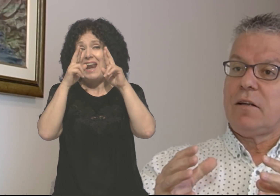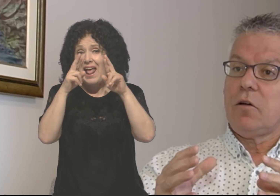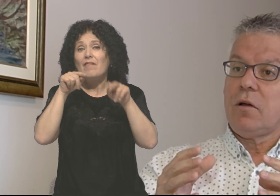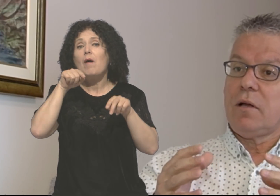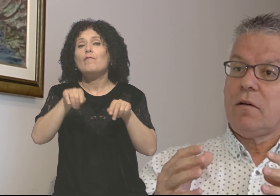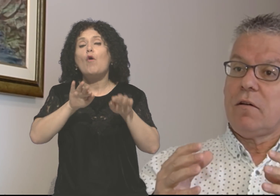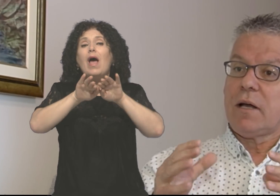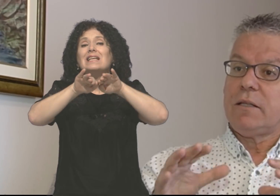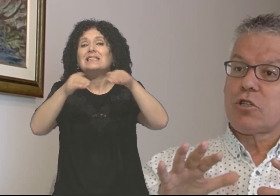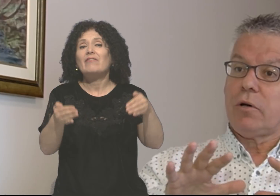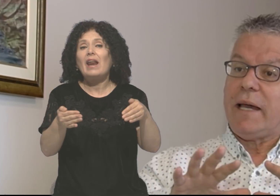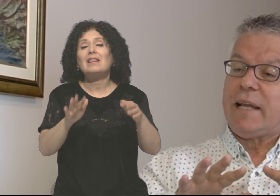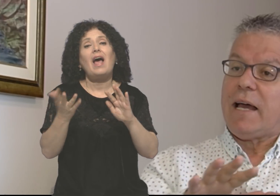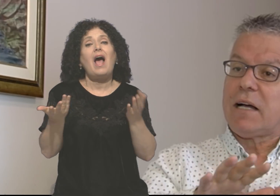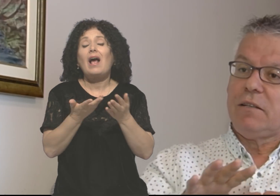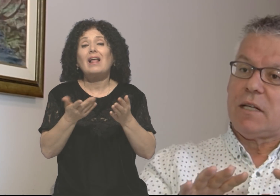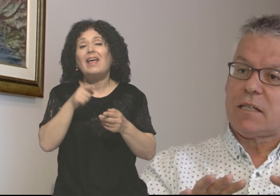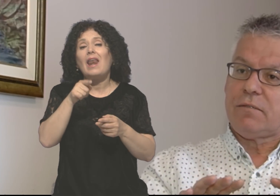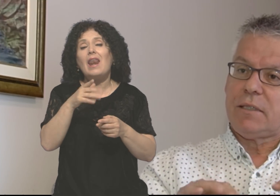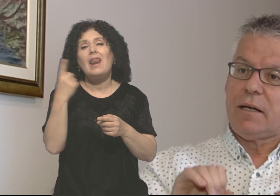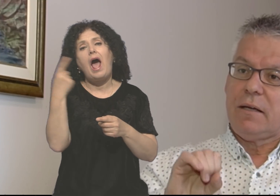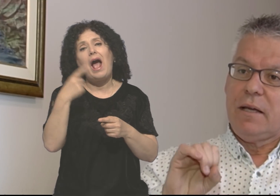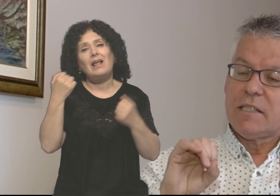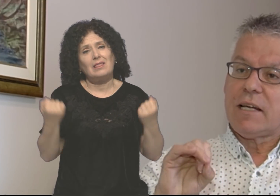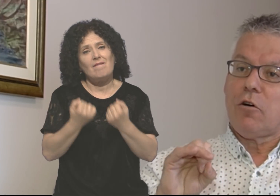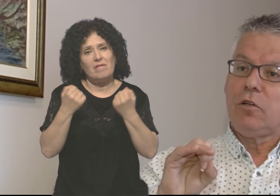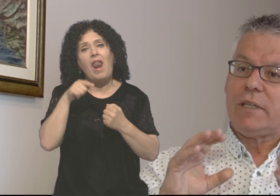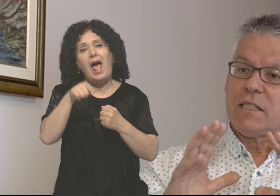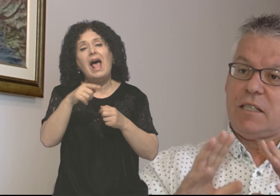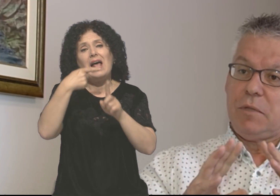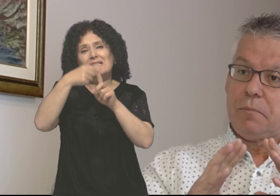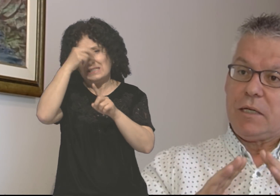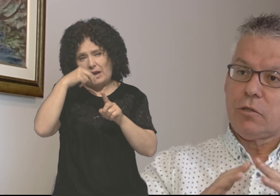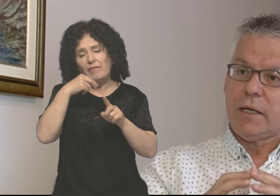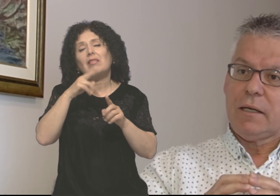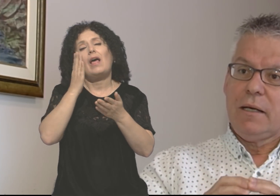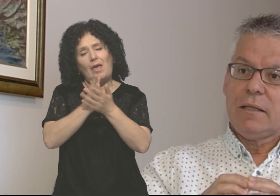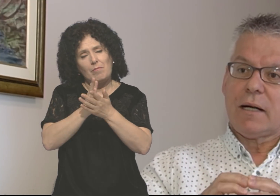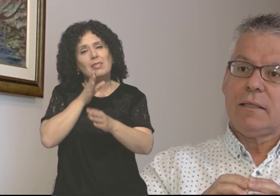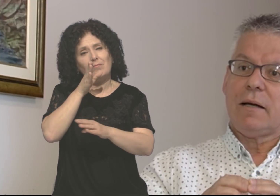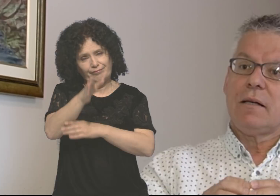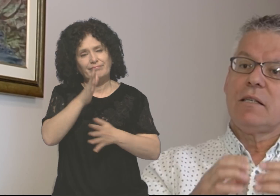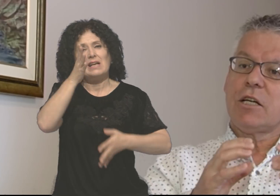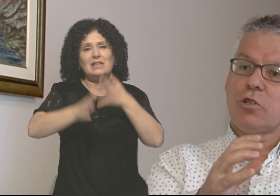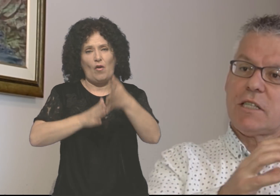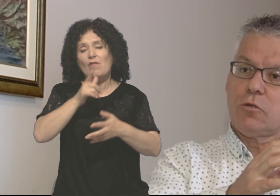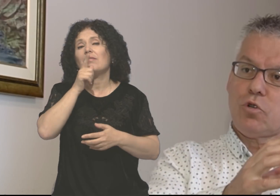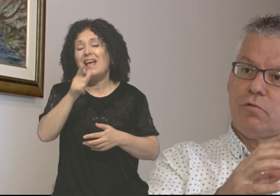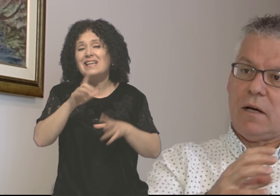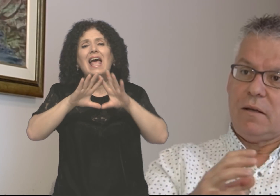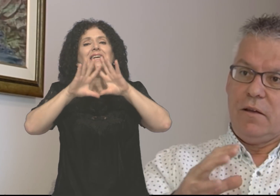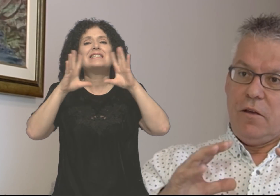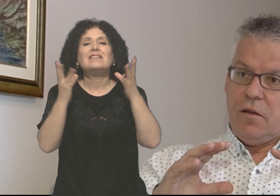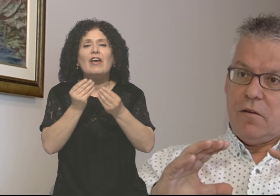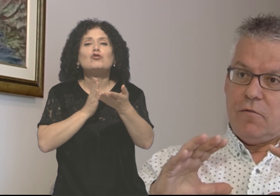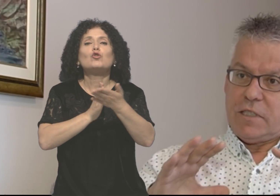сферата каде што е најактивна црквата, знаковниот јазик ќе биде присутен, така да се што се